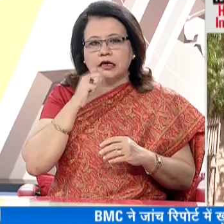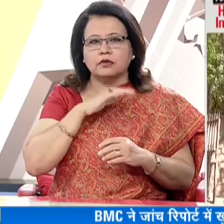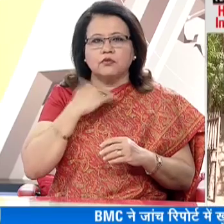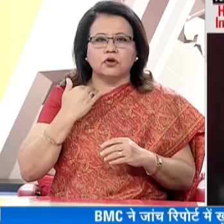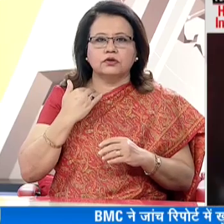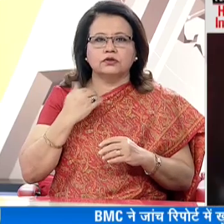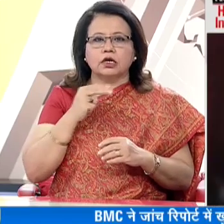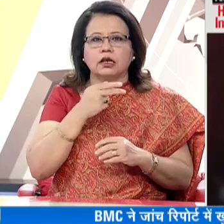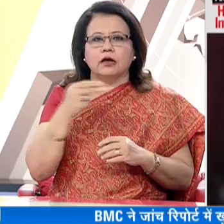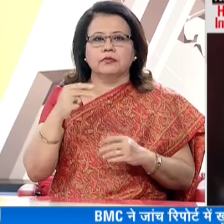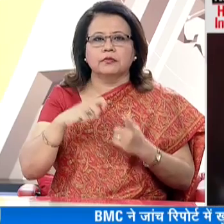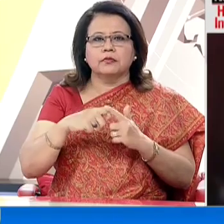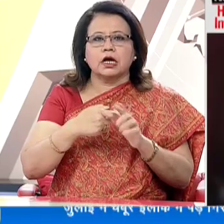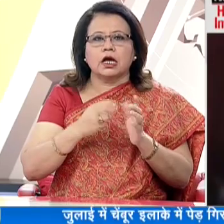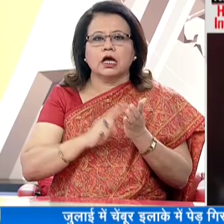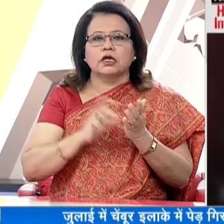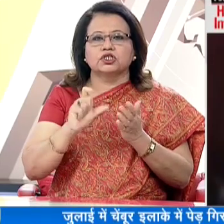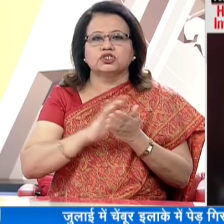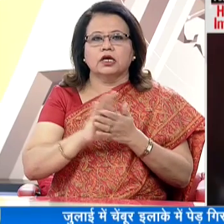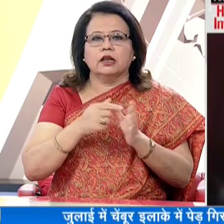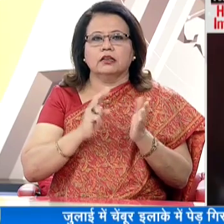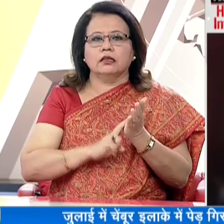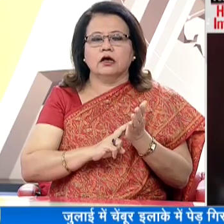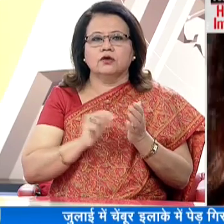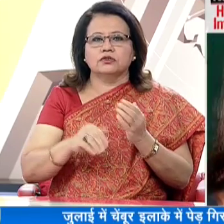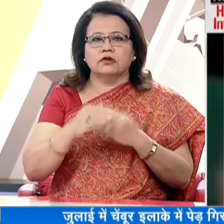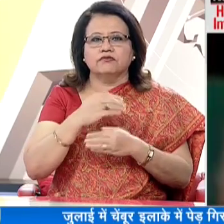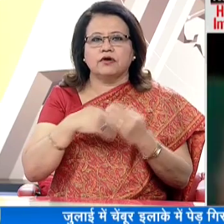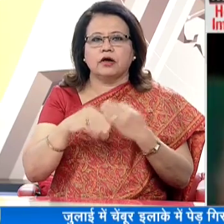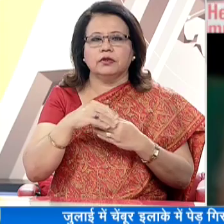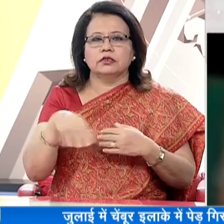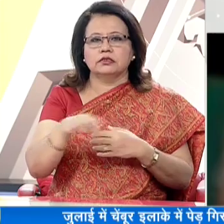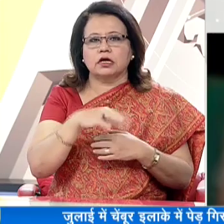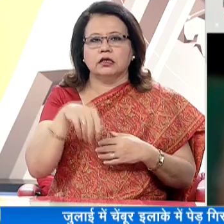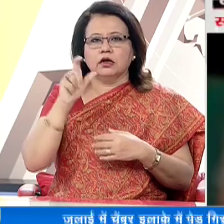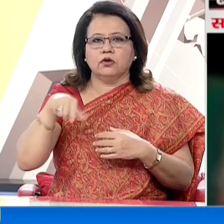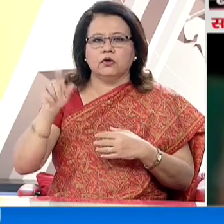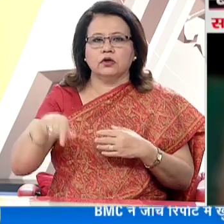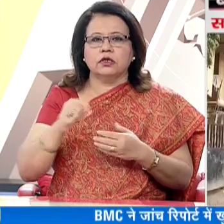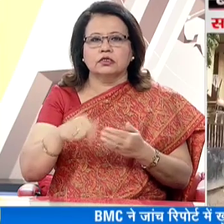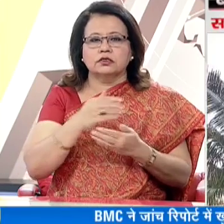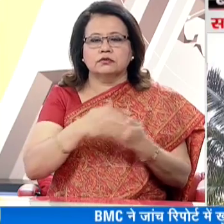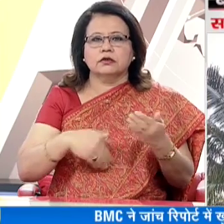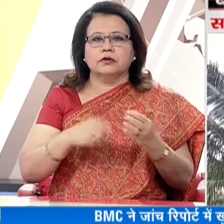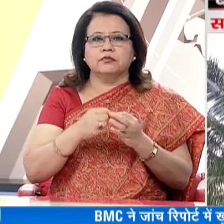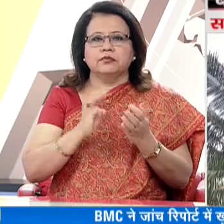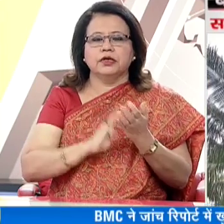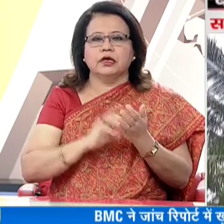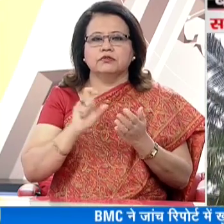की मौत हुई उसका नाम कंचन था। उसके रिश्तेदारों और स्थानीय लोगों ने इस मामले में बीएमसी को